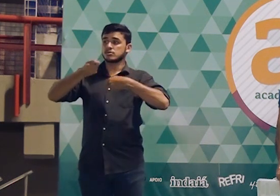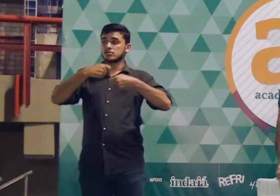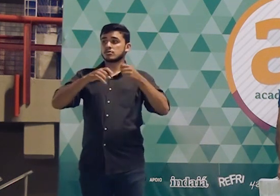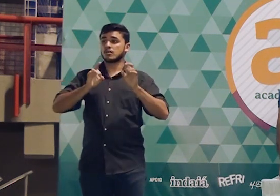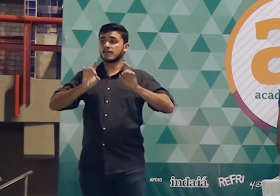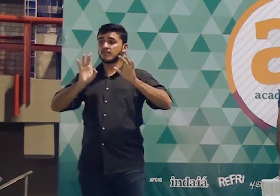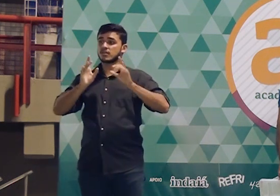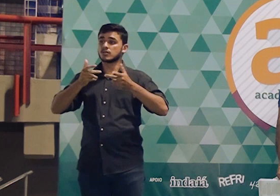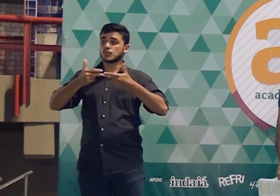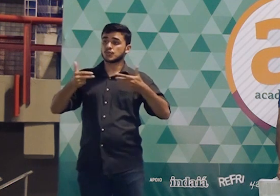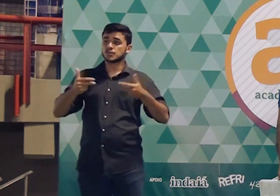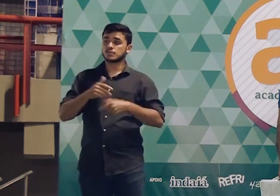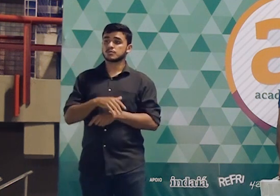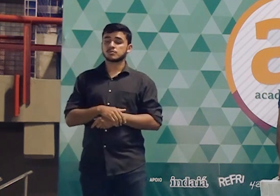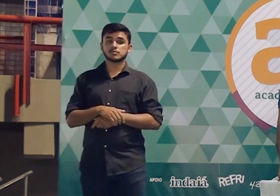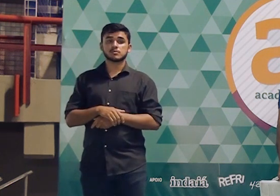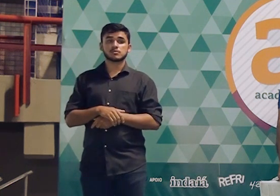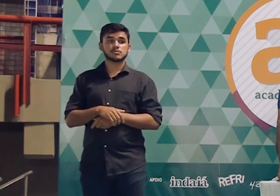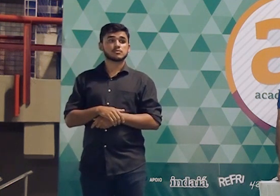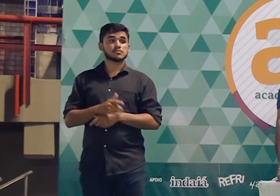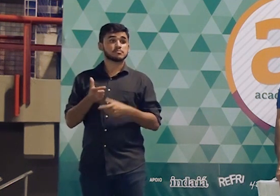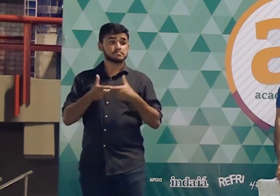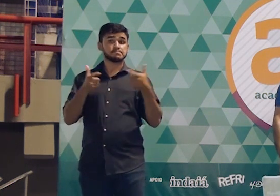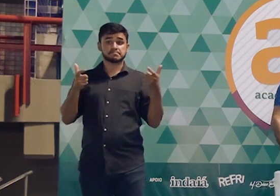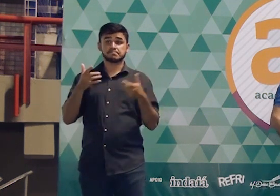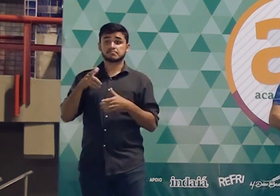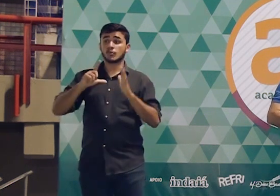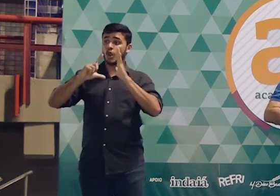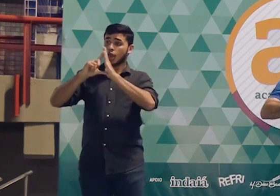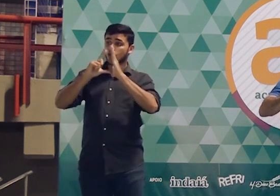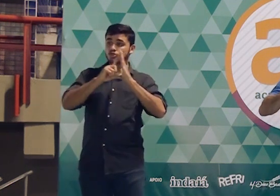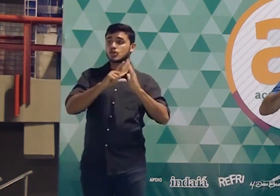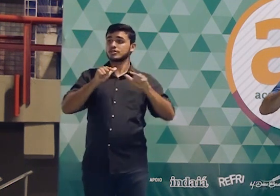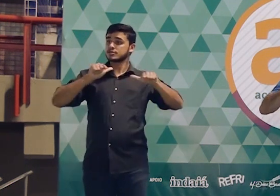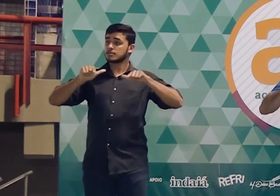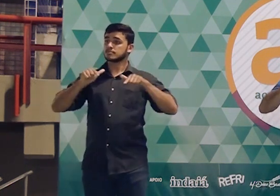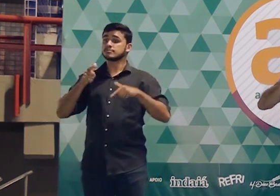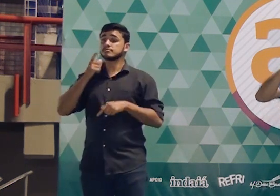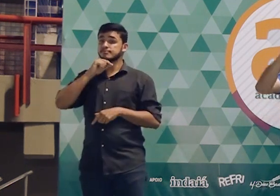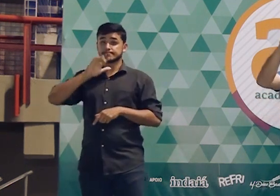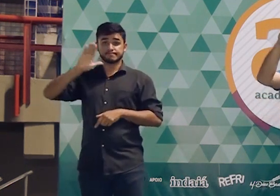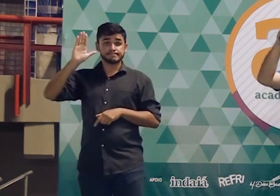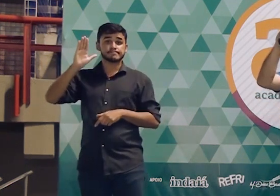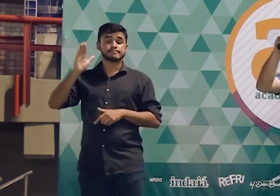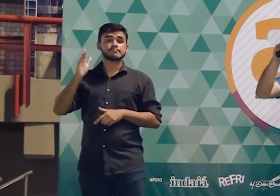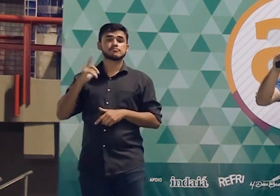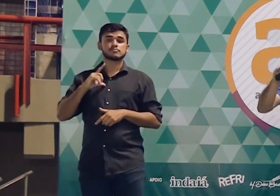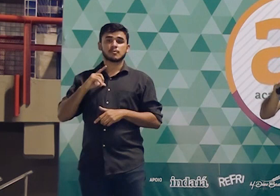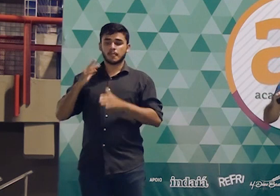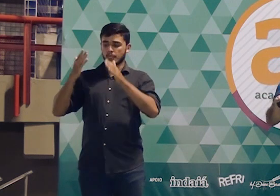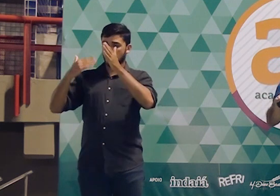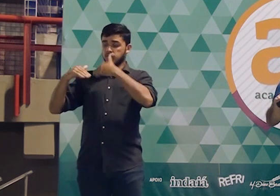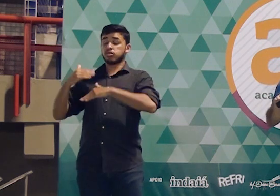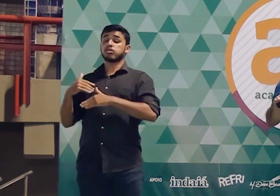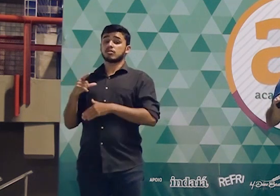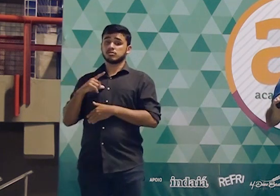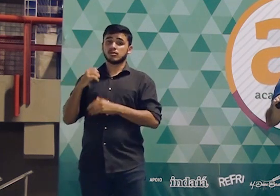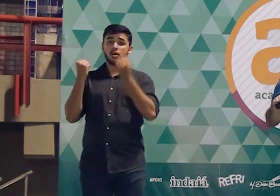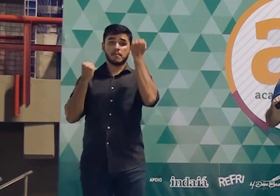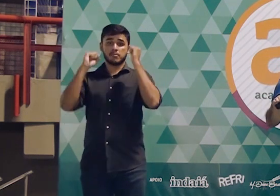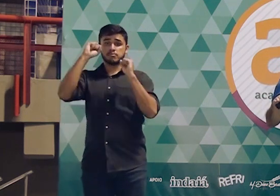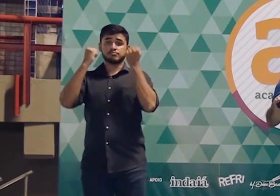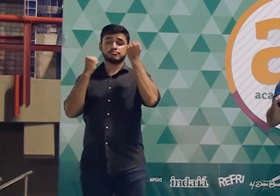braço. Uma maior parte, correto? Pessoal, a indústria, ela está diminuindo a sua participação